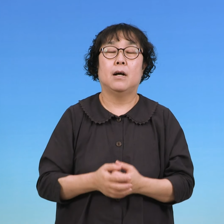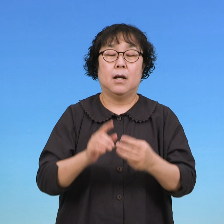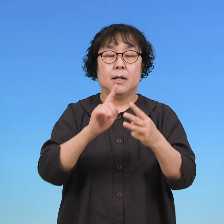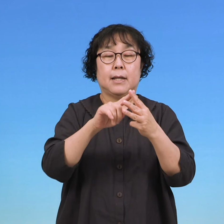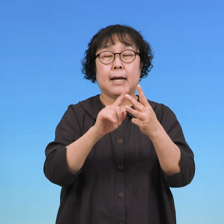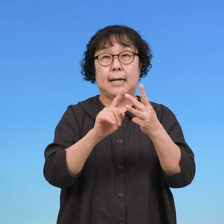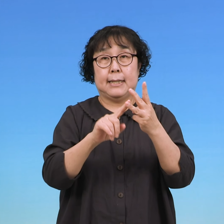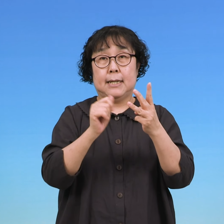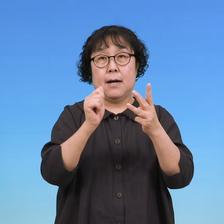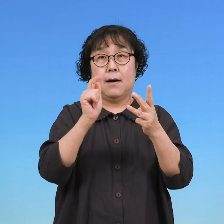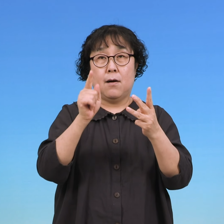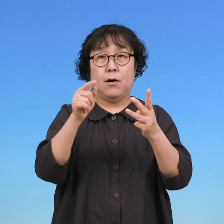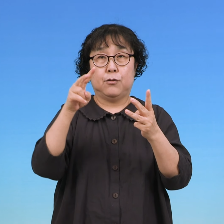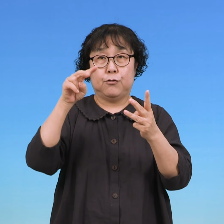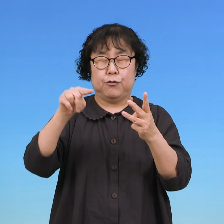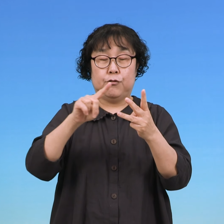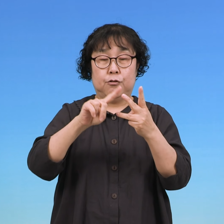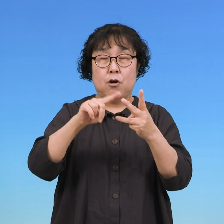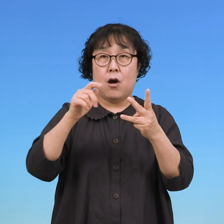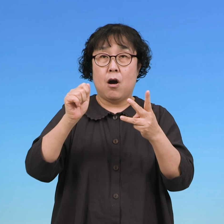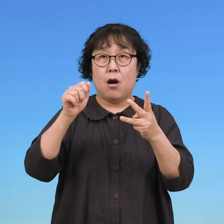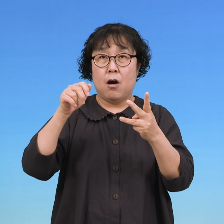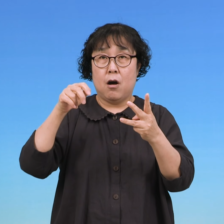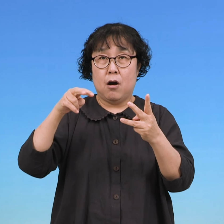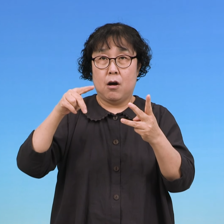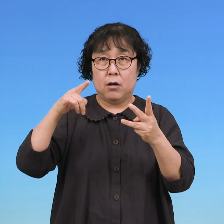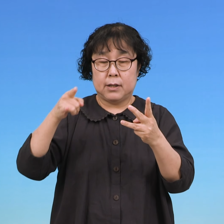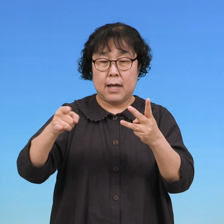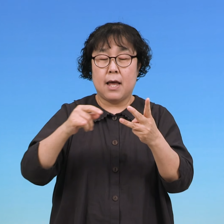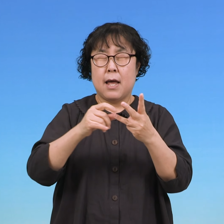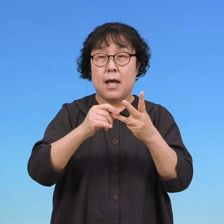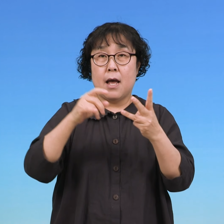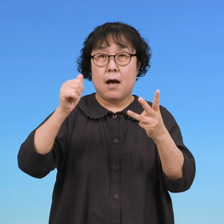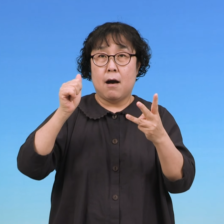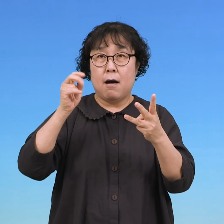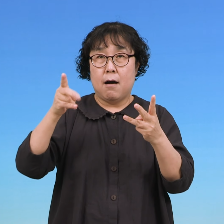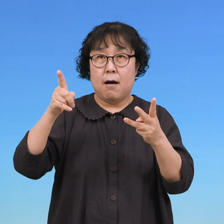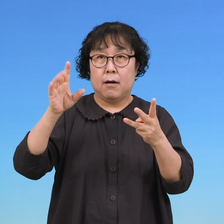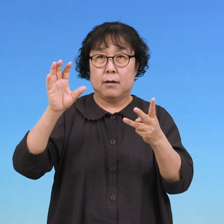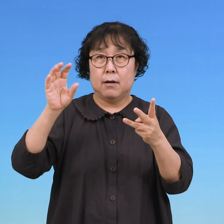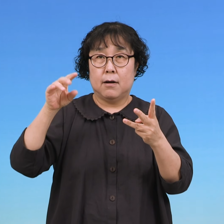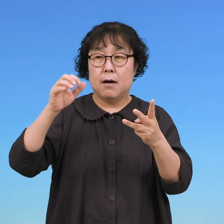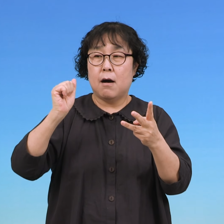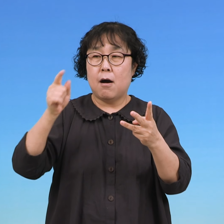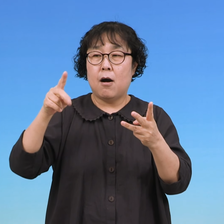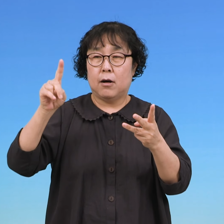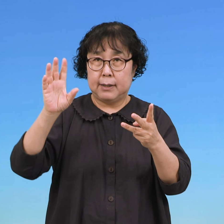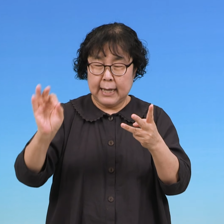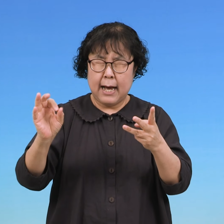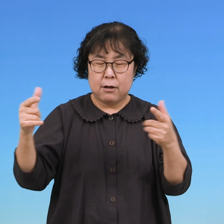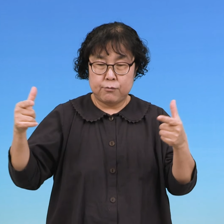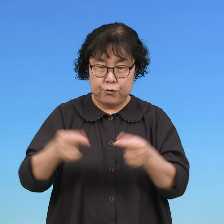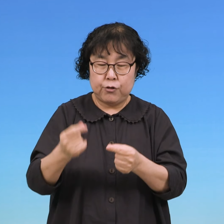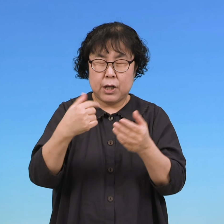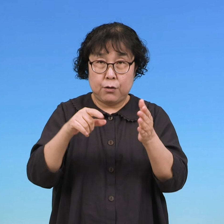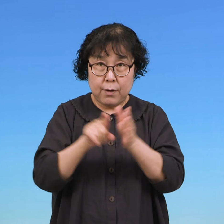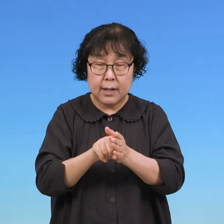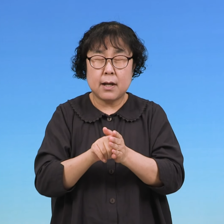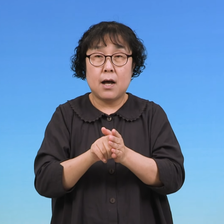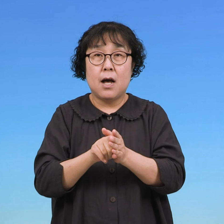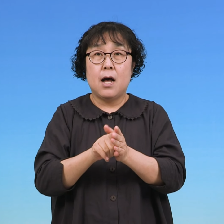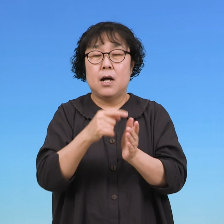여러분 이 세 가지요. 허수, 허세, 허상. 이거를 줄여나가기 위하여 너무나